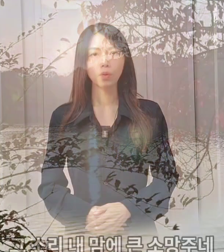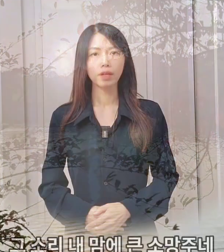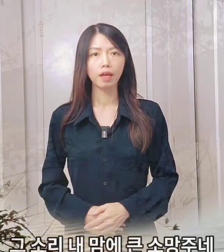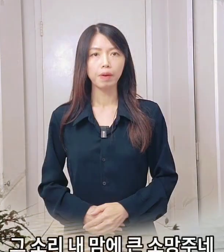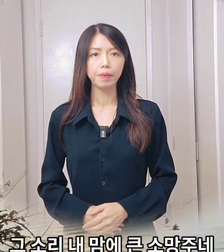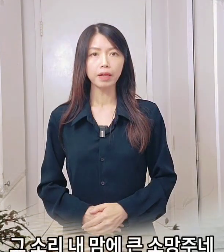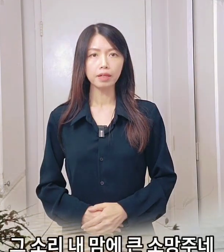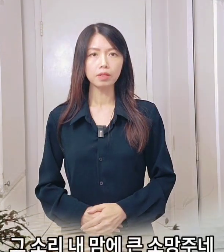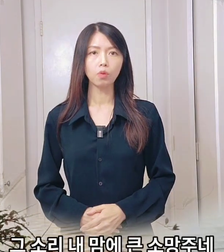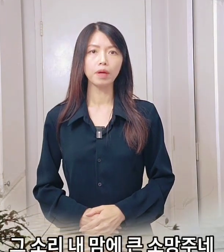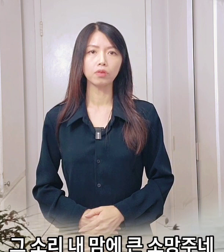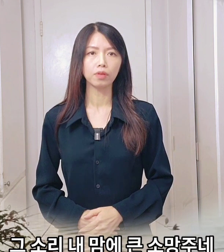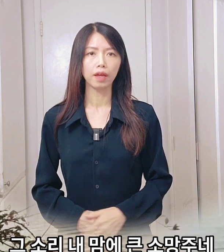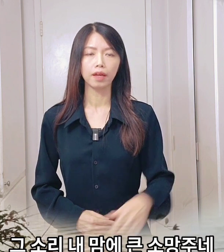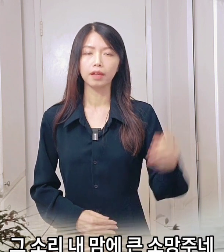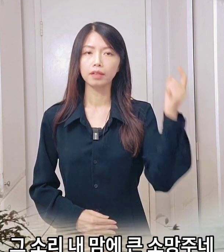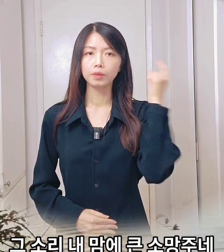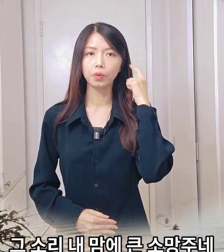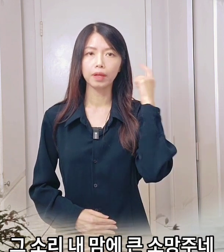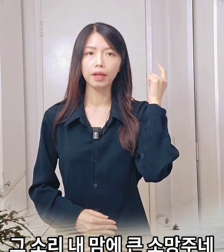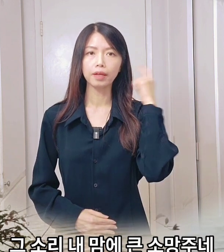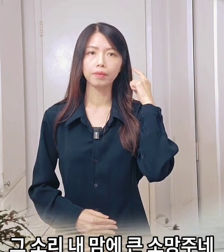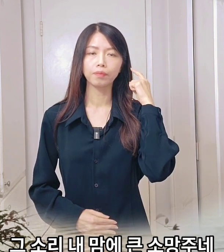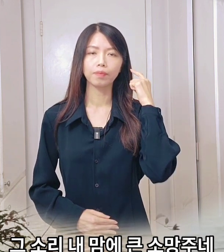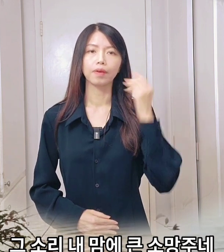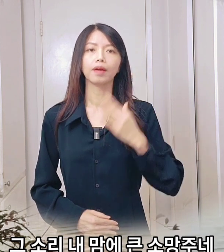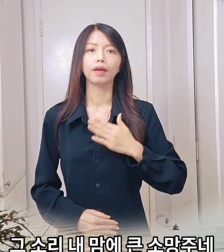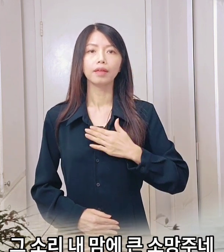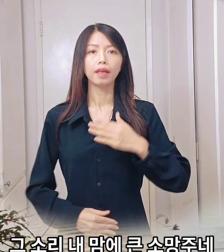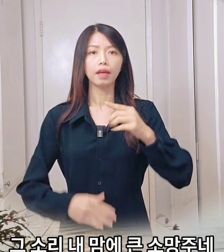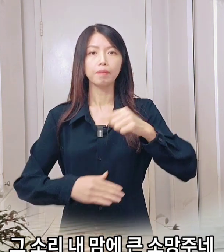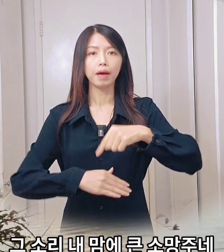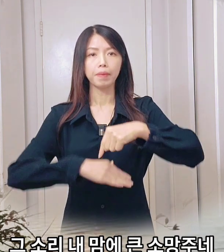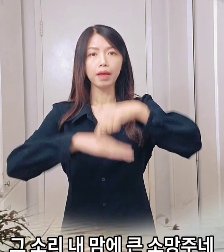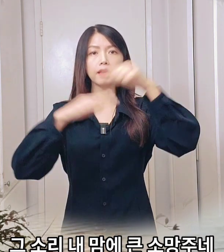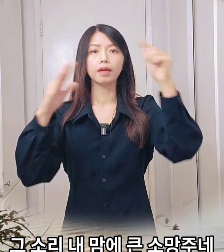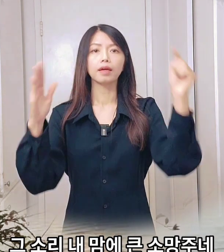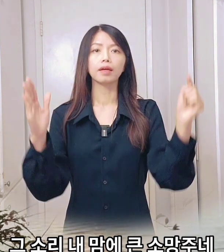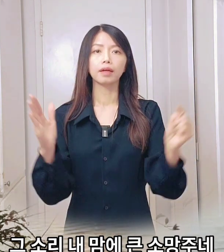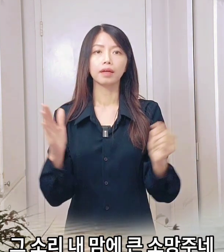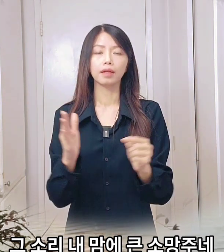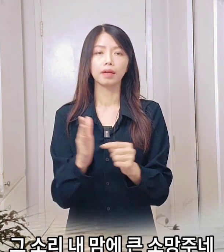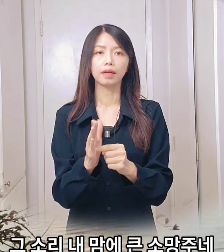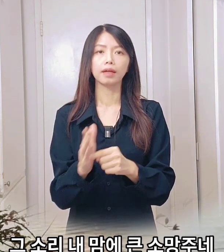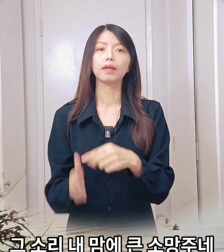그 소리 내 맘에 큰 소망 주네. 그 소리 내 맘에